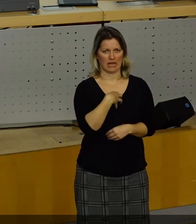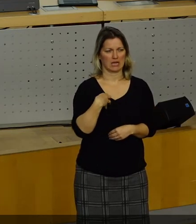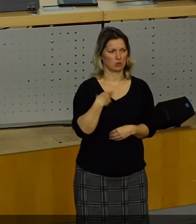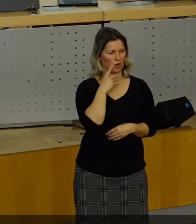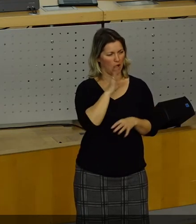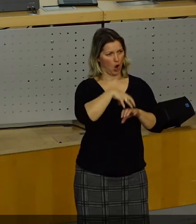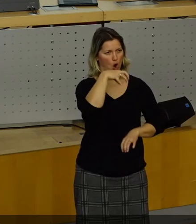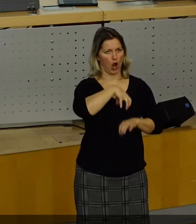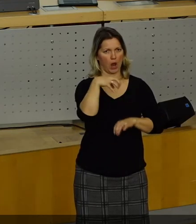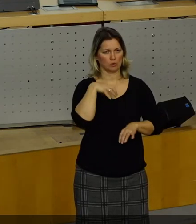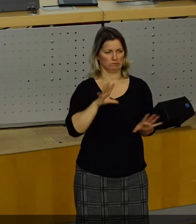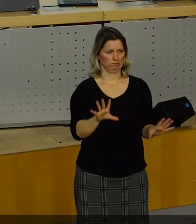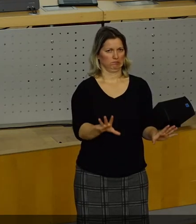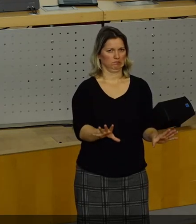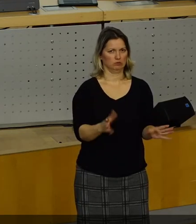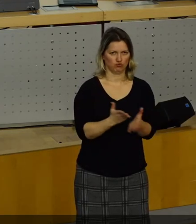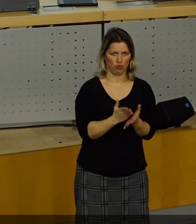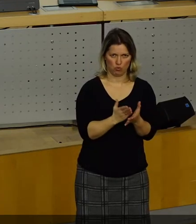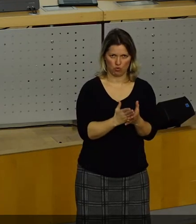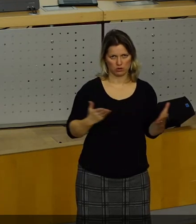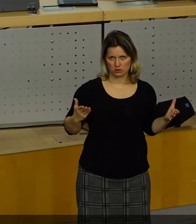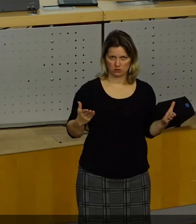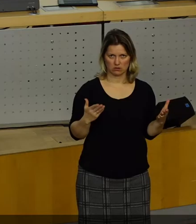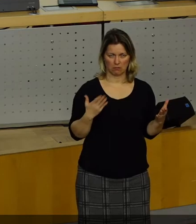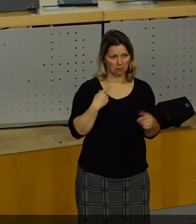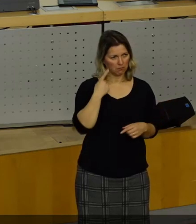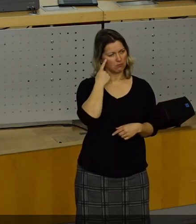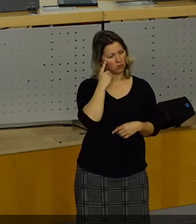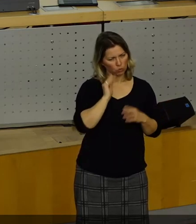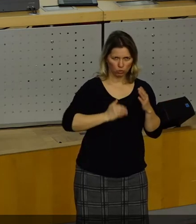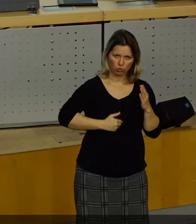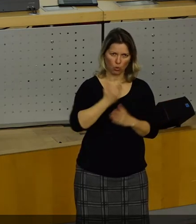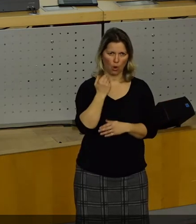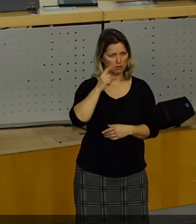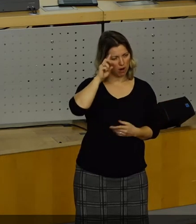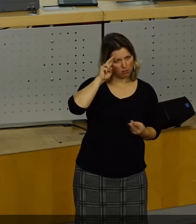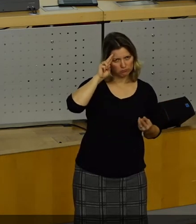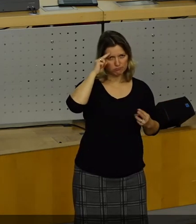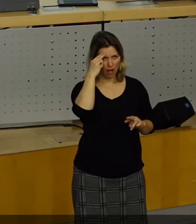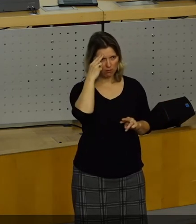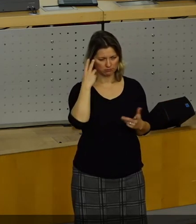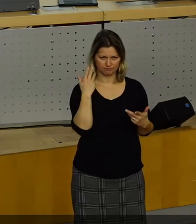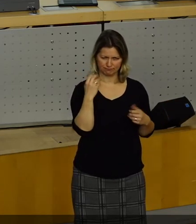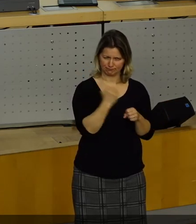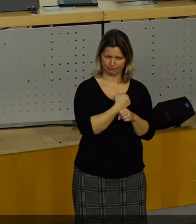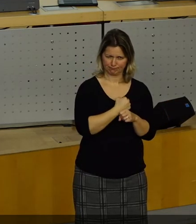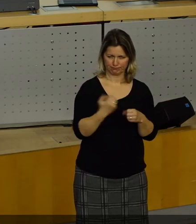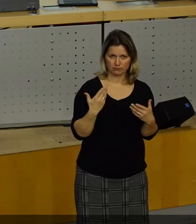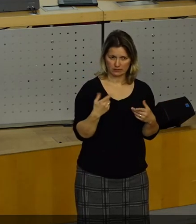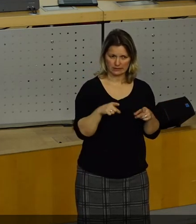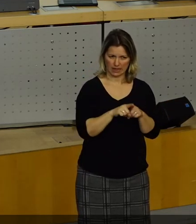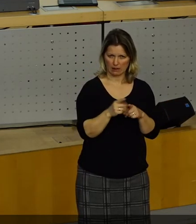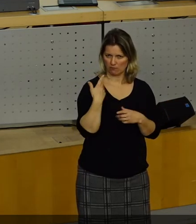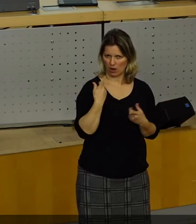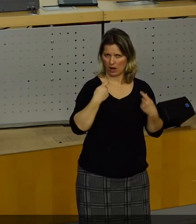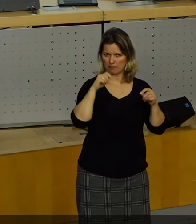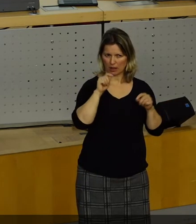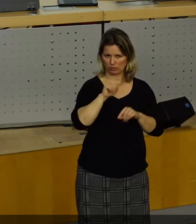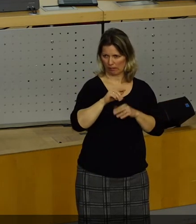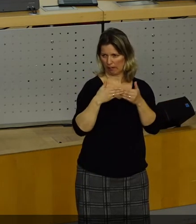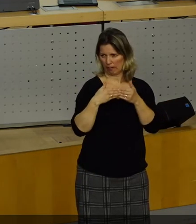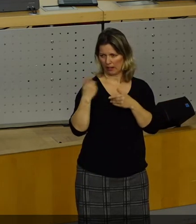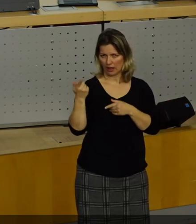Hochhausphobie, wo man überhaupt nicht in der Lage ist, auch mal neu zu denken. Und genau die Diskussion um das Rathaus, was wir hier bauen werden um die